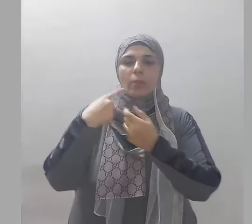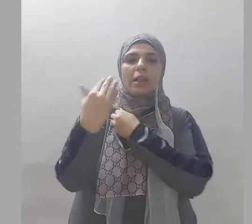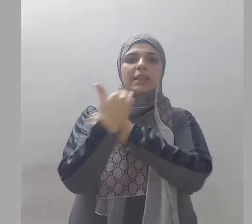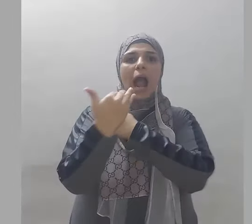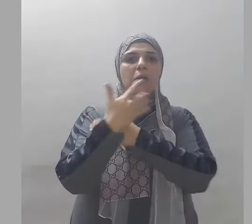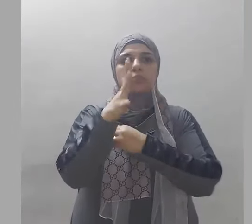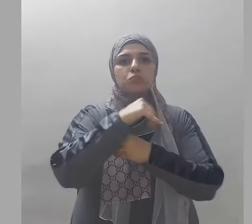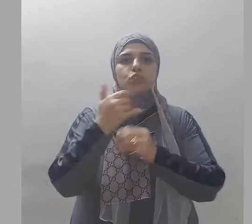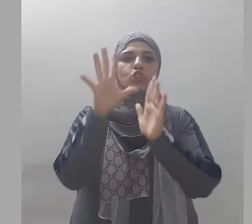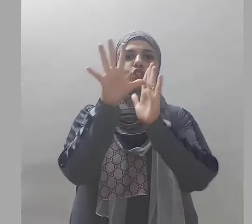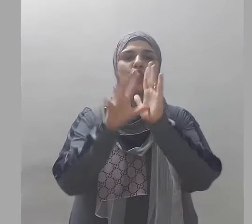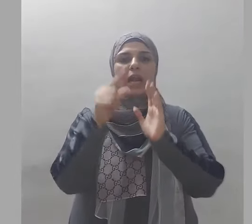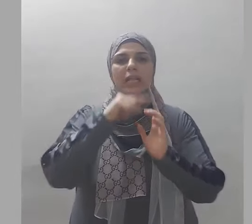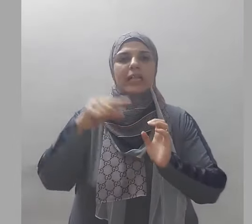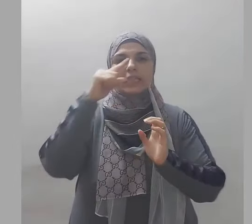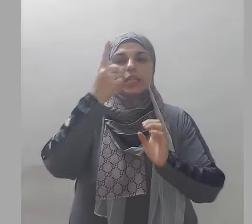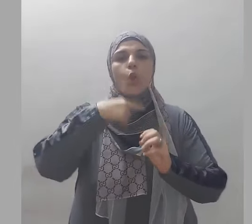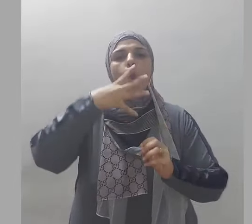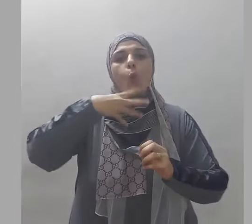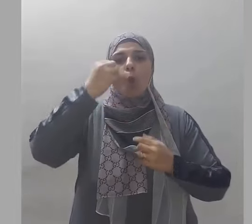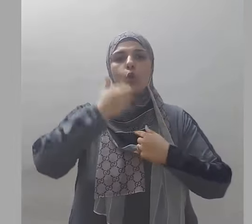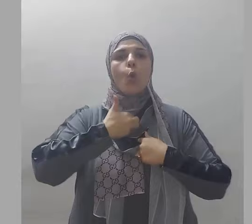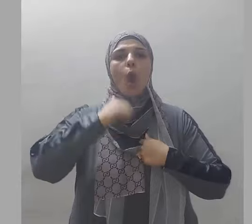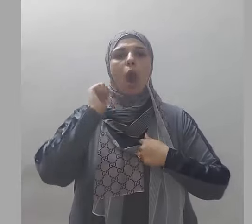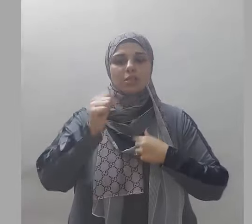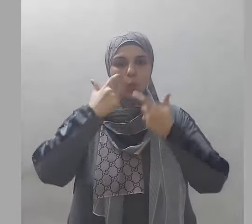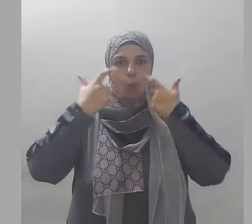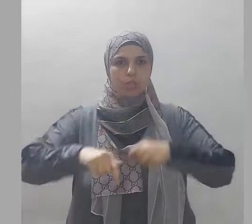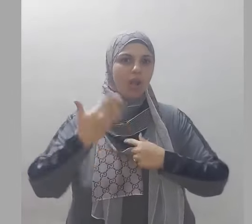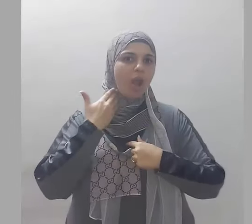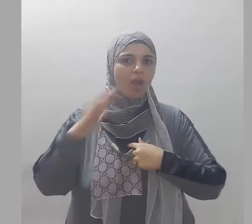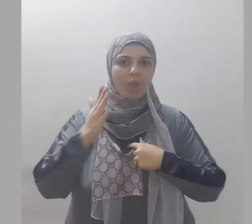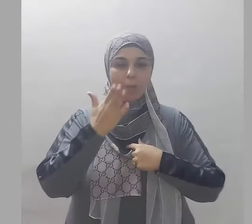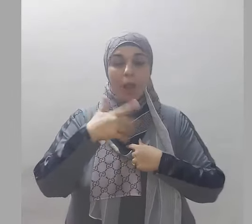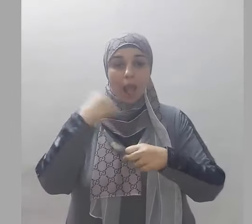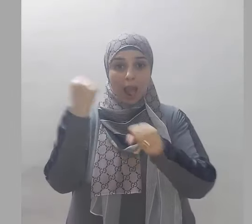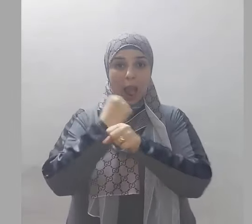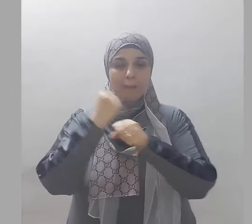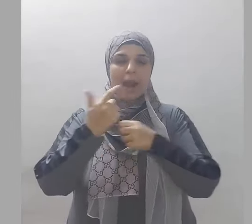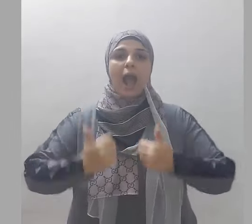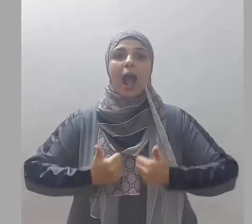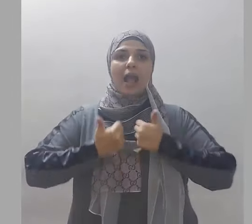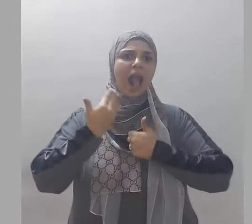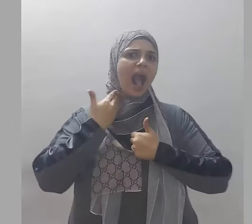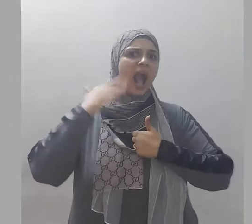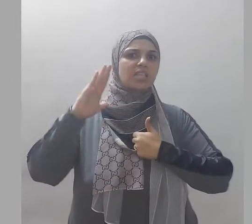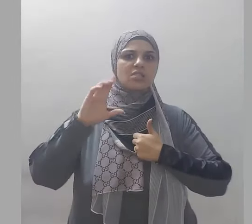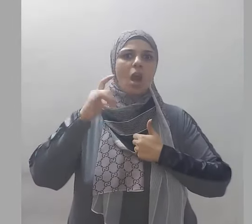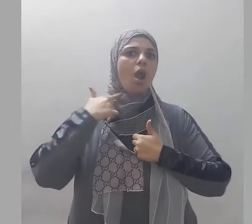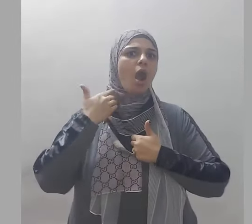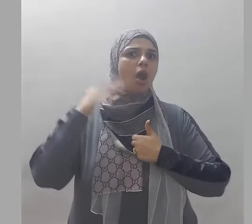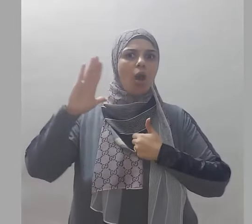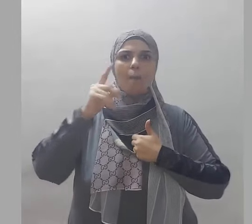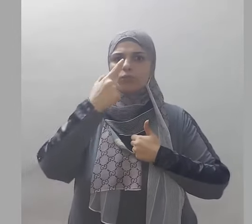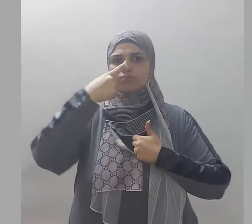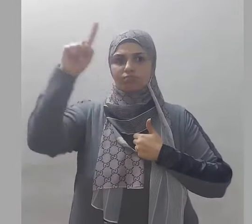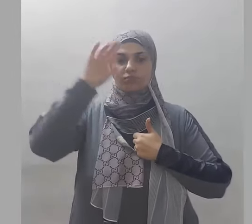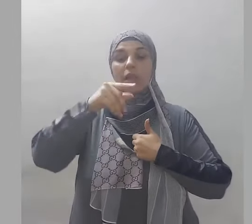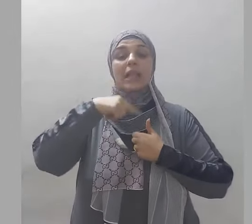الشرعية وروحنا الوطنية، وأن العمل حياة وعز وشرف. وقد بيّن لنا ديننا الحنيف